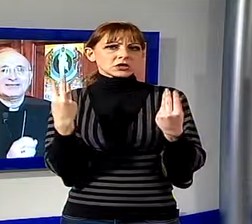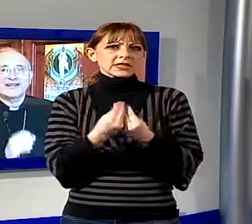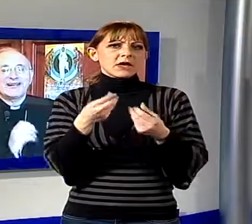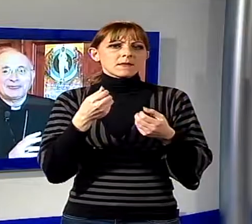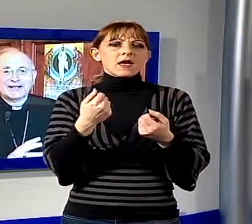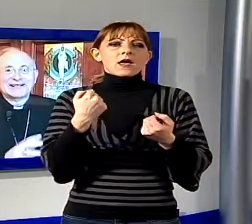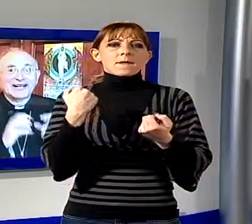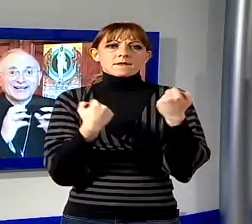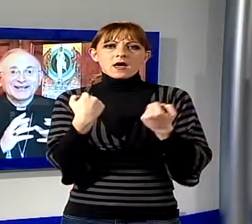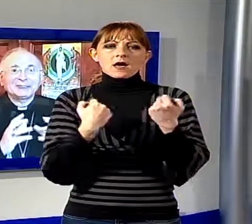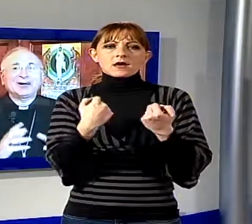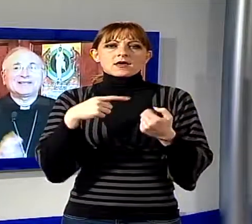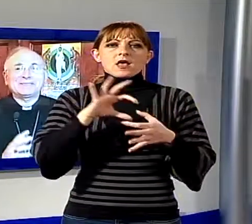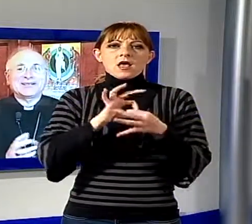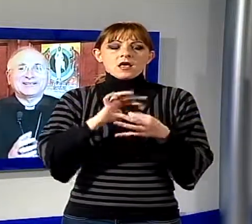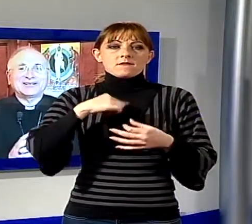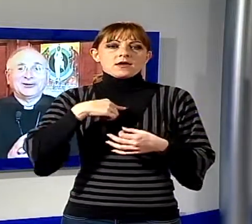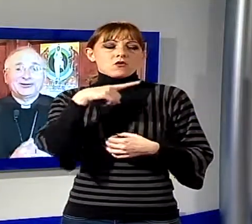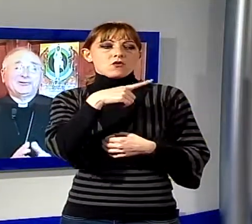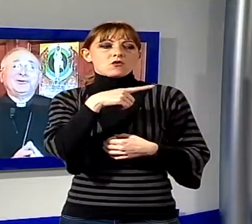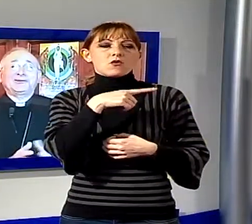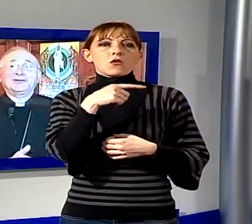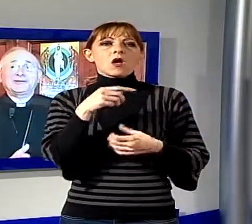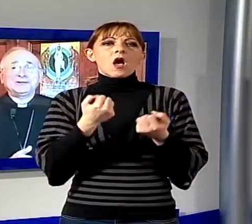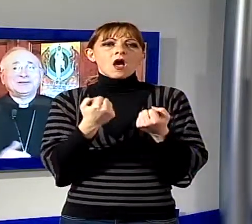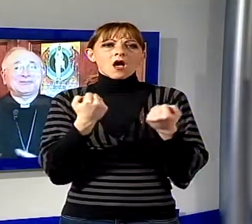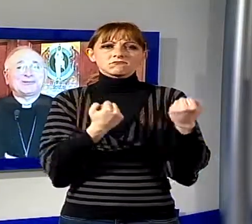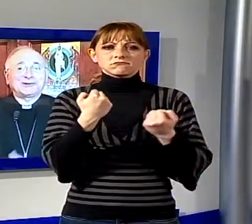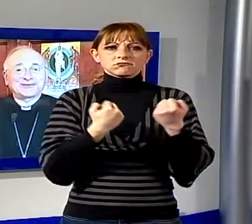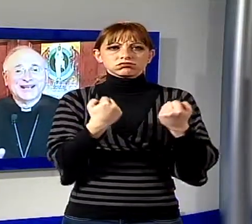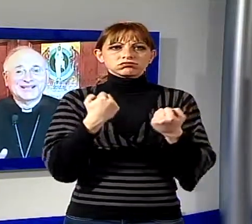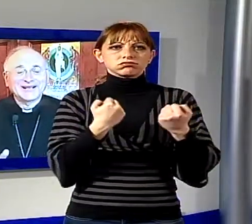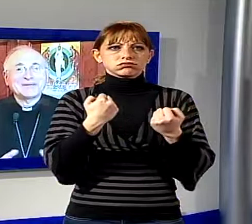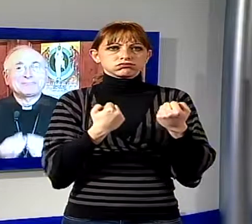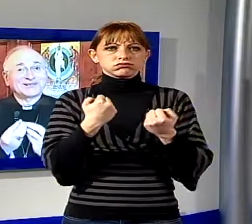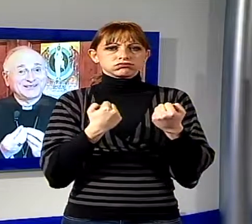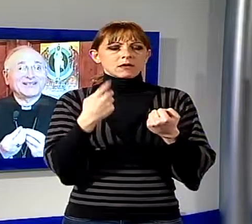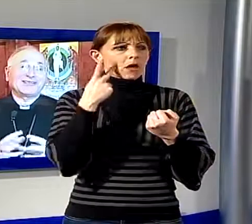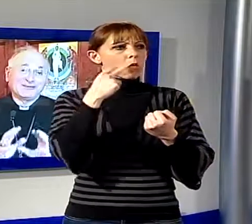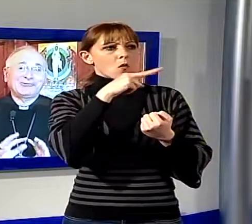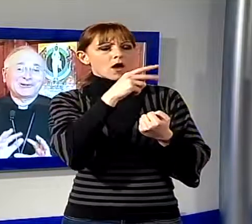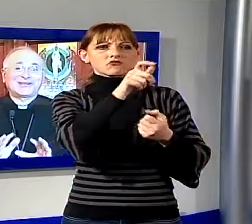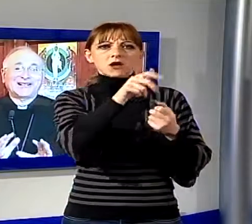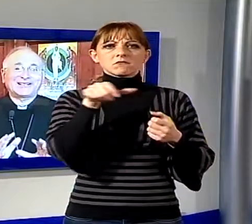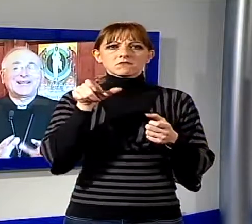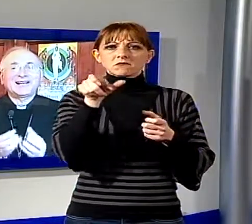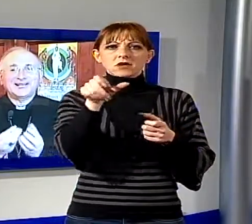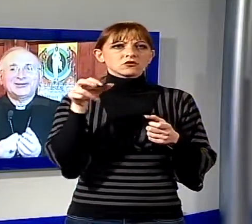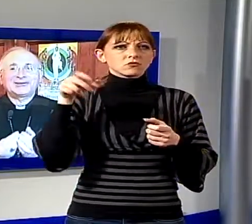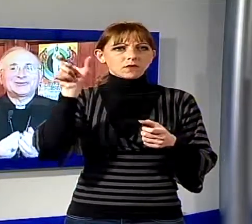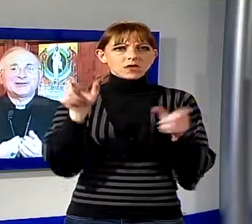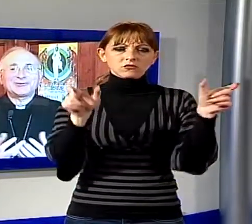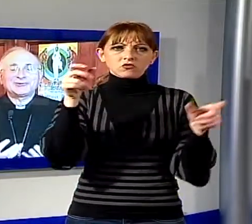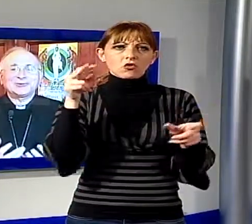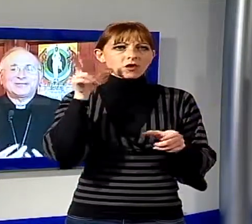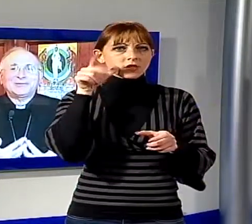che vedeva la guardava un po' avidamente. No? Ho detto, dico, oh, se non l'aspetti qui si va fuori strada, per dire, si va fuori strada. La